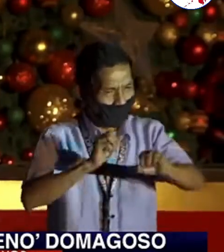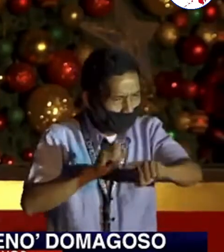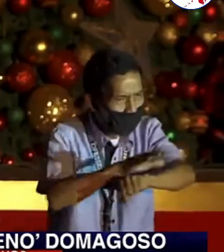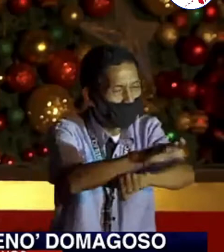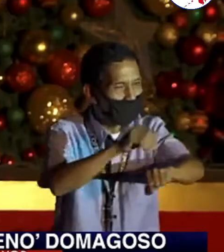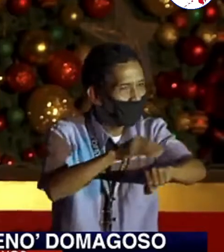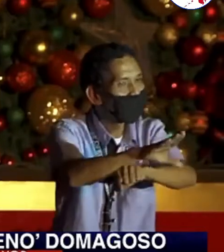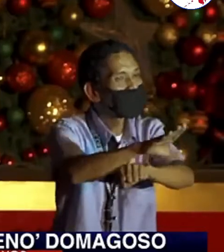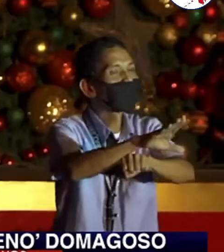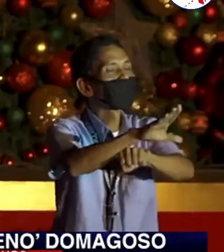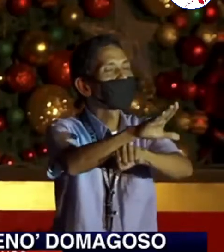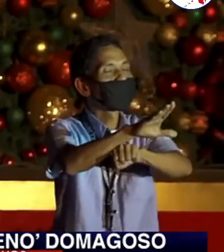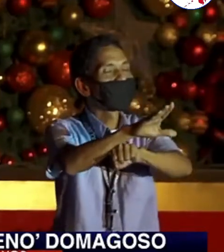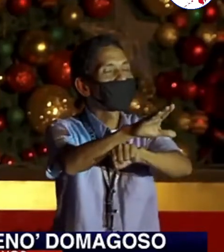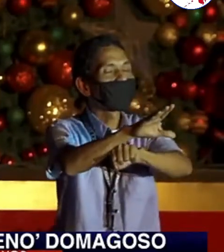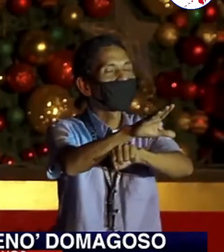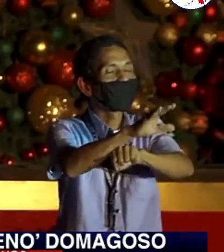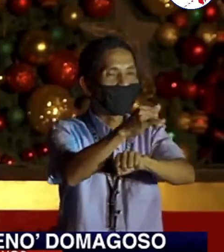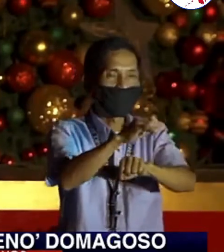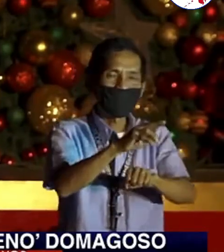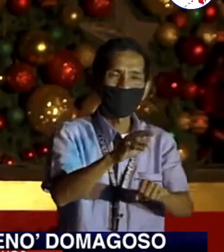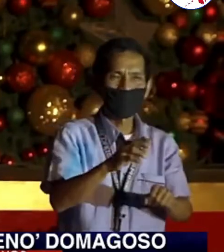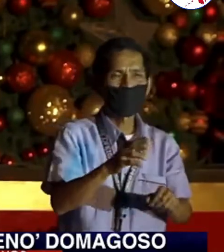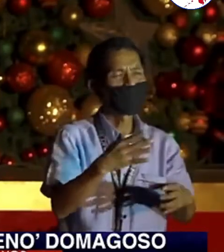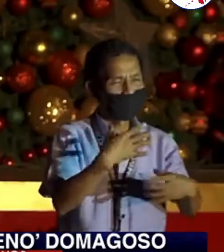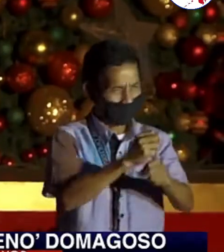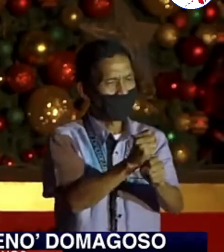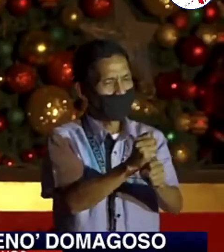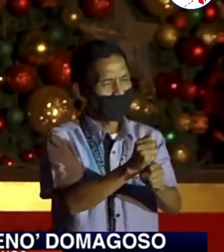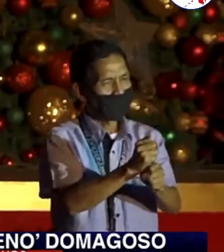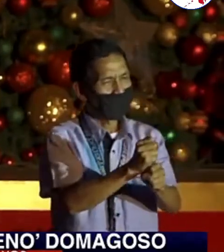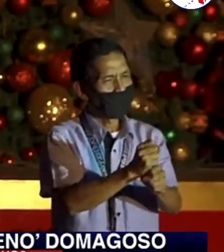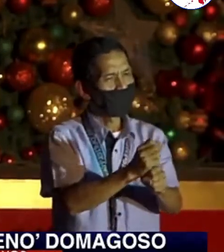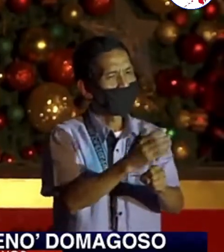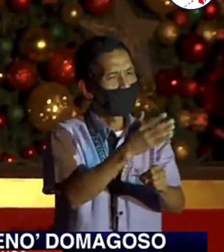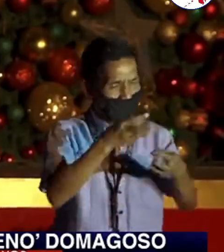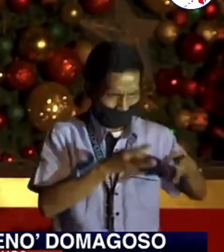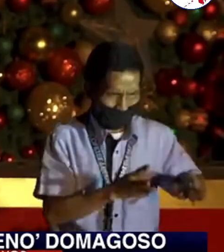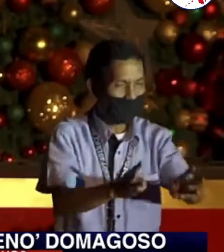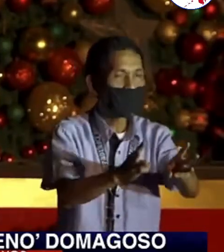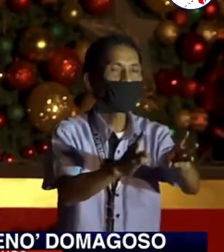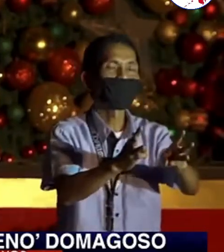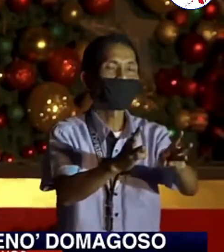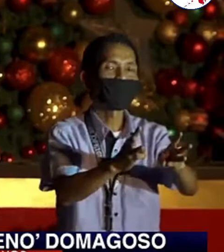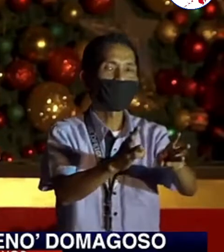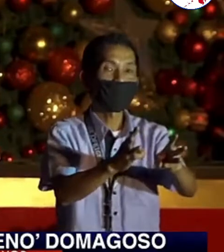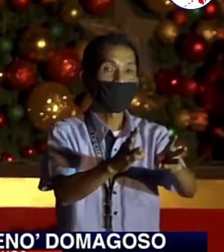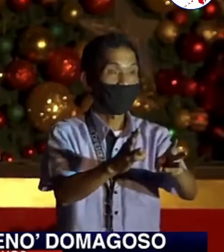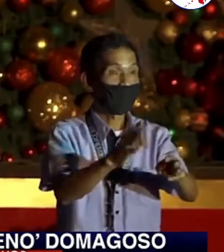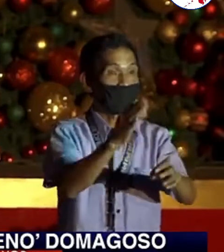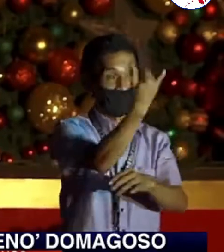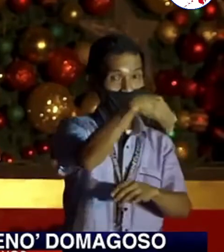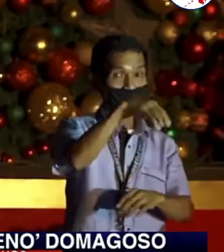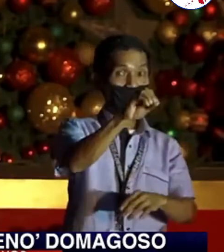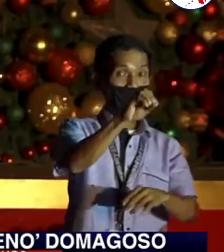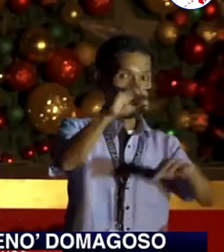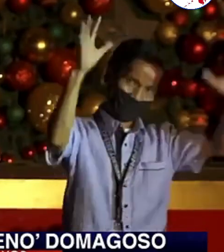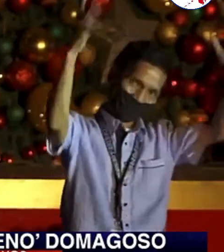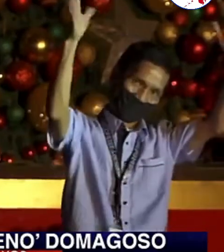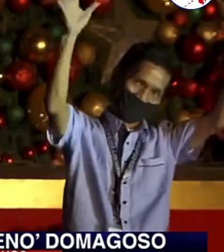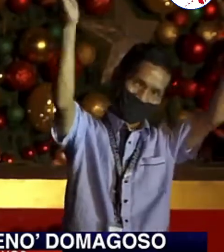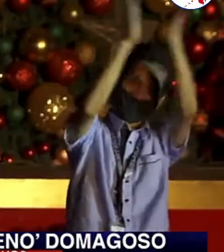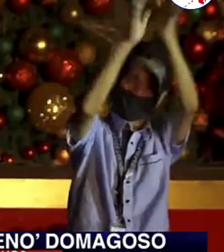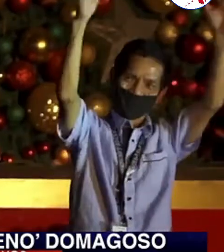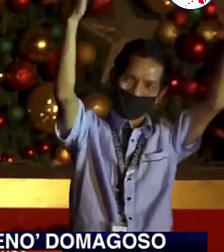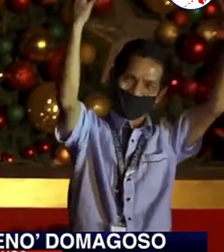Jazz, eh, sabi ko, gagawa kami ng paraan. Kaya, sa mga J.O.,